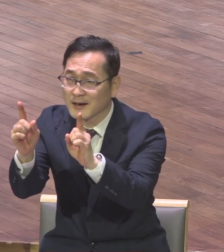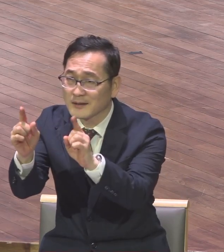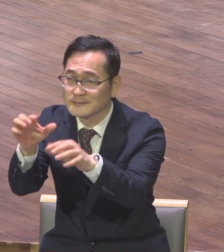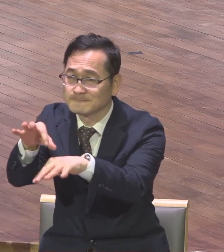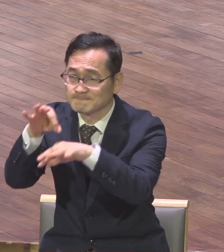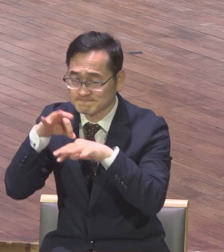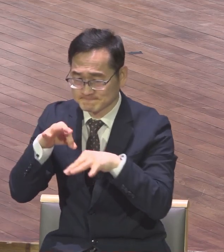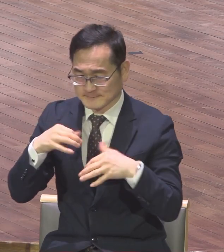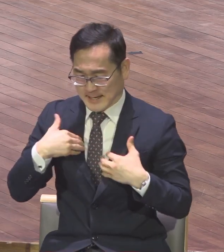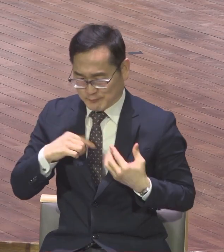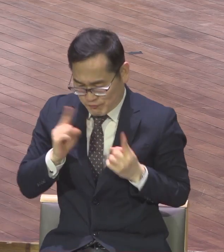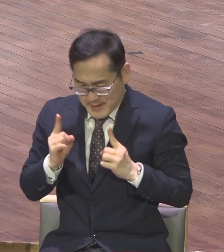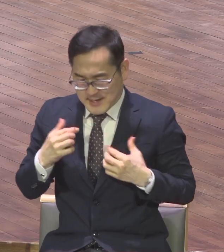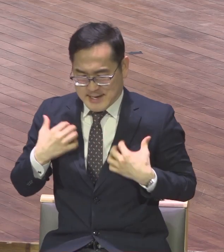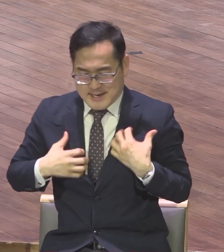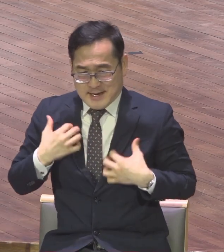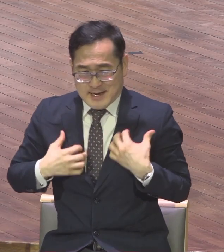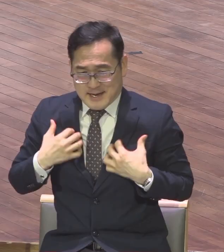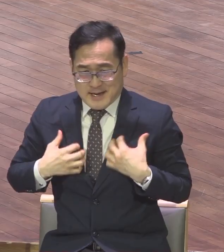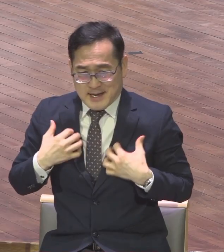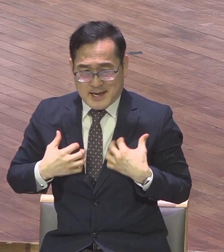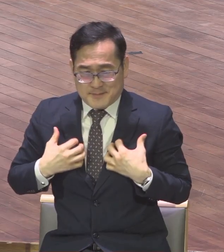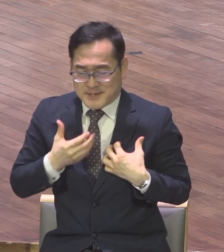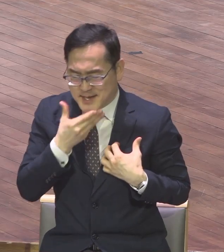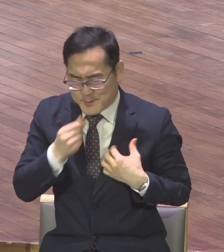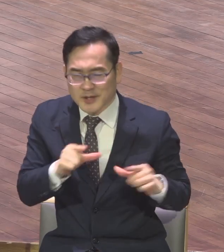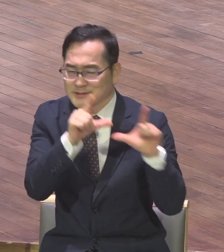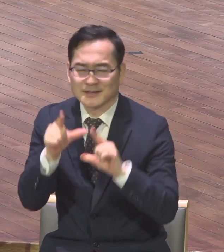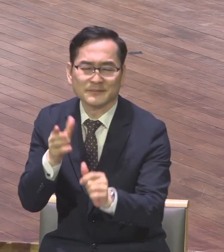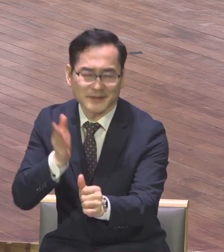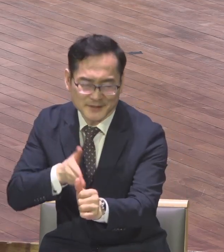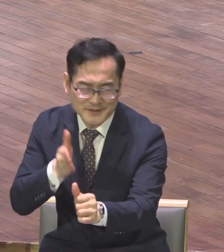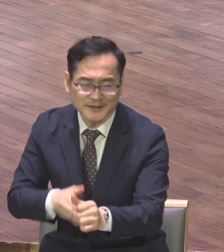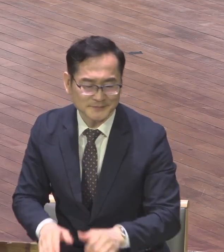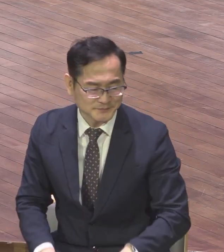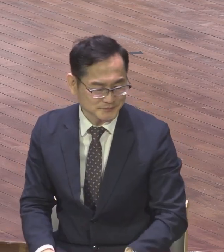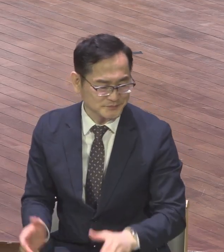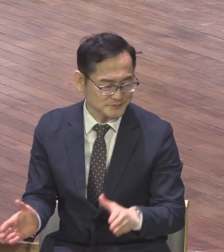되기를 주님으로 축복합니다. 그럼 첫째로 서로를